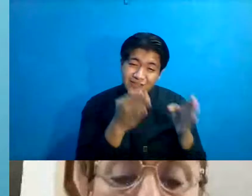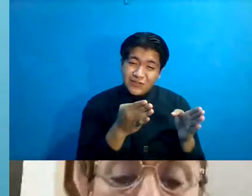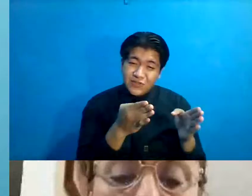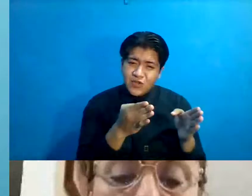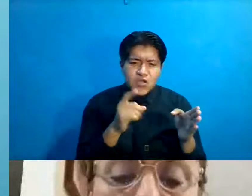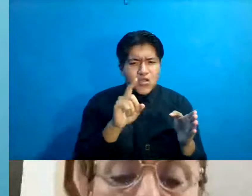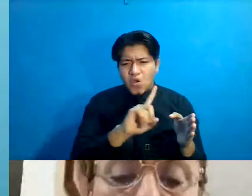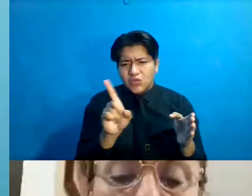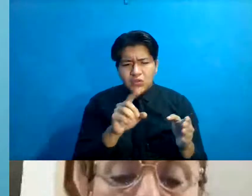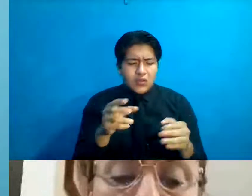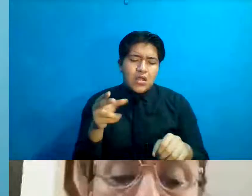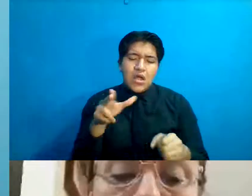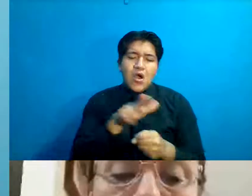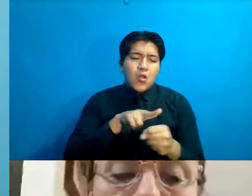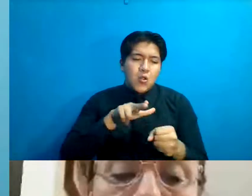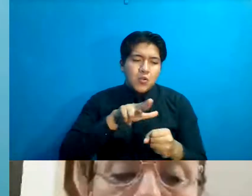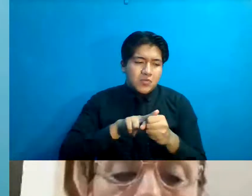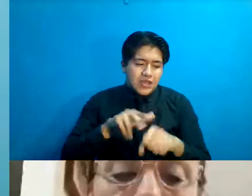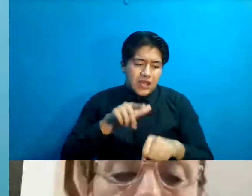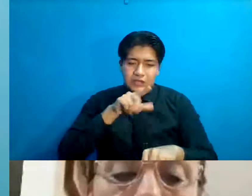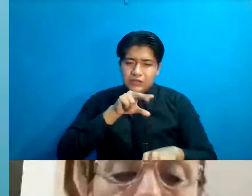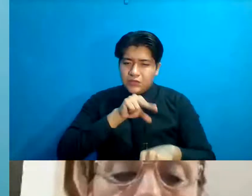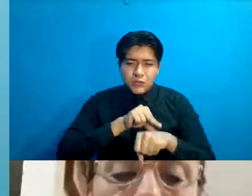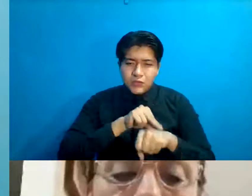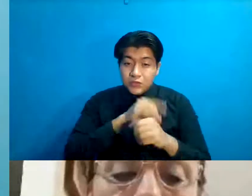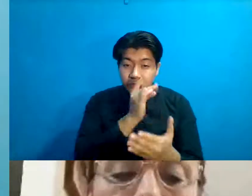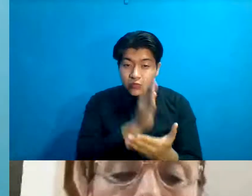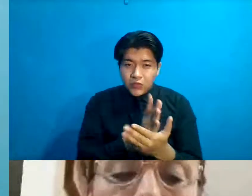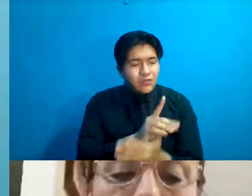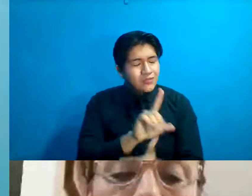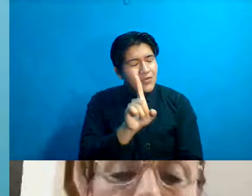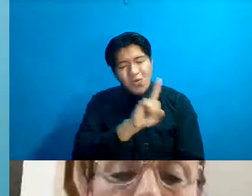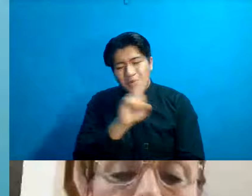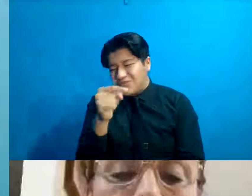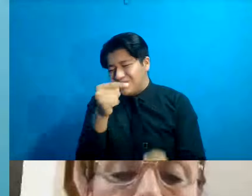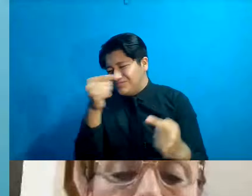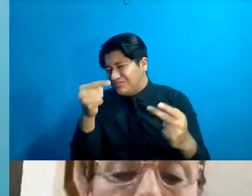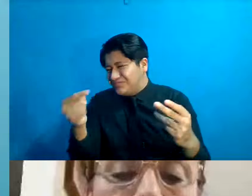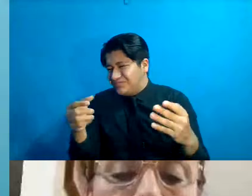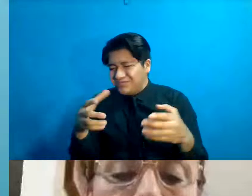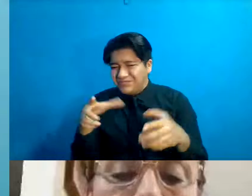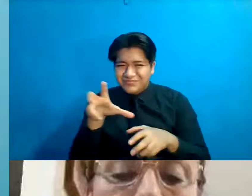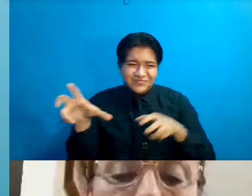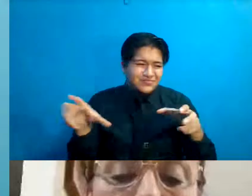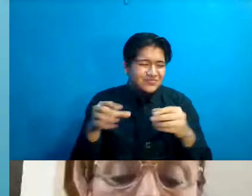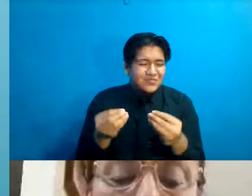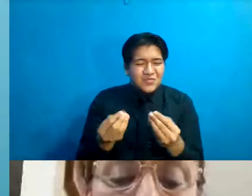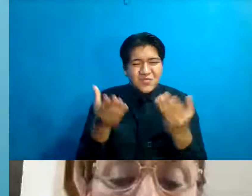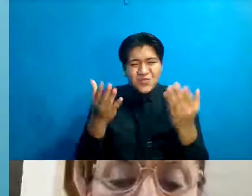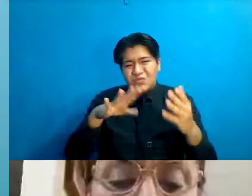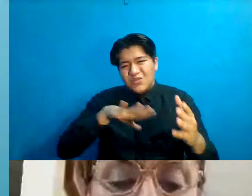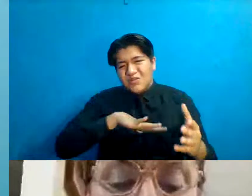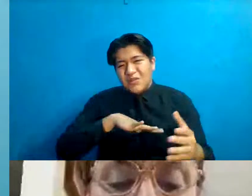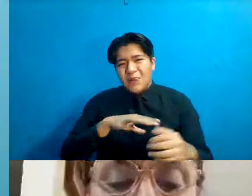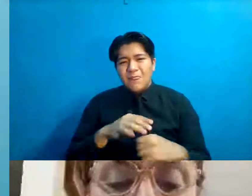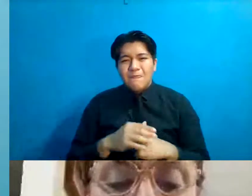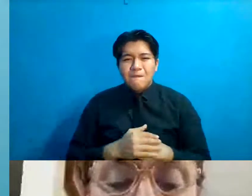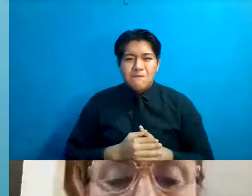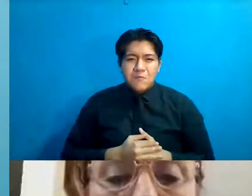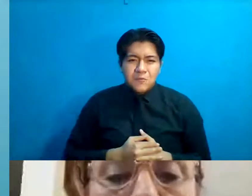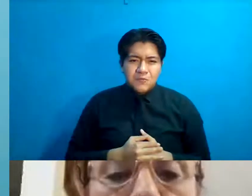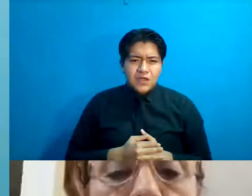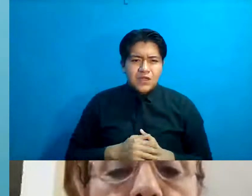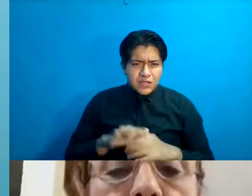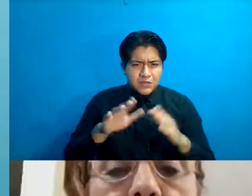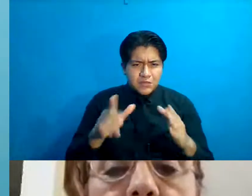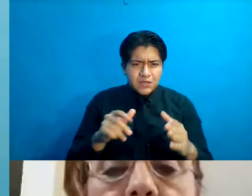médico hospitalario, sino en muchos ámbitos. Y bueno, otro punto de la misma actividad